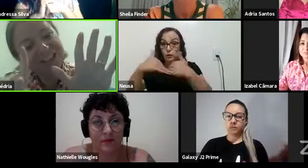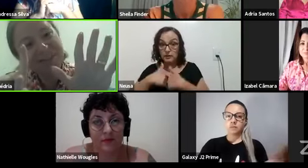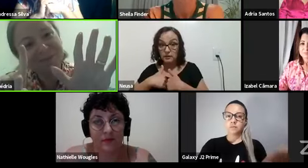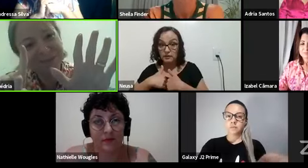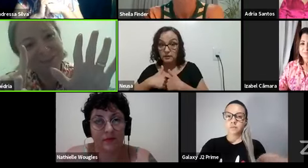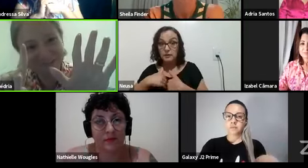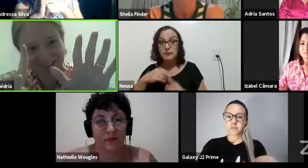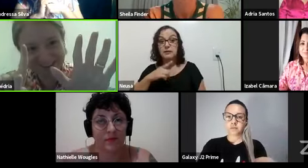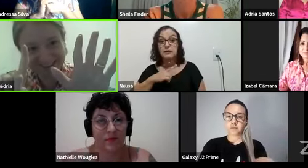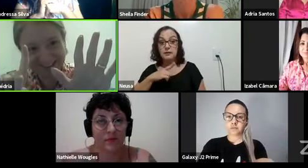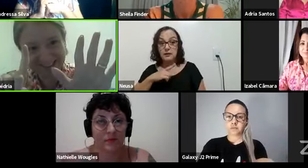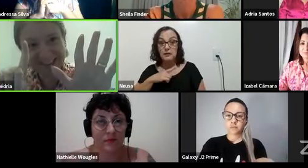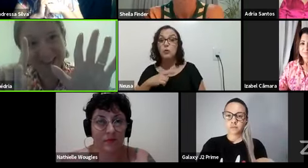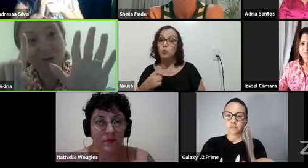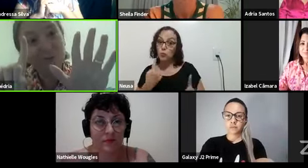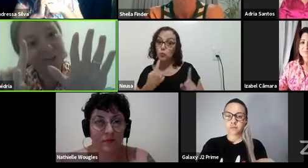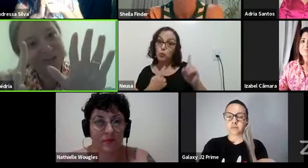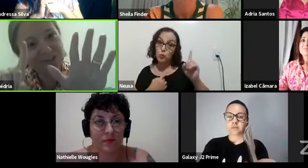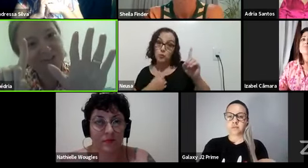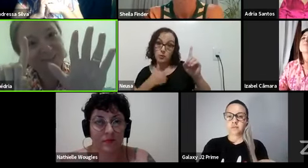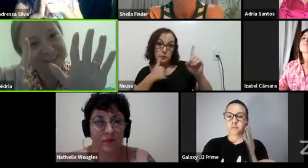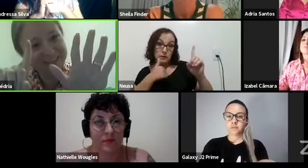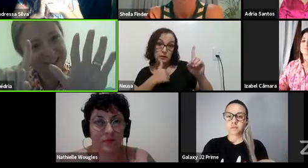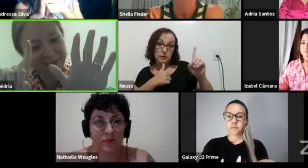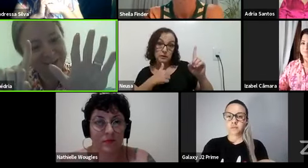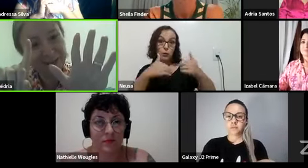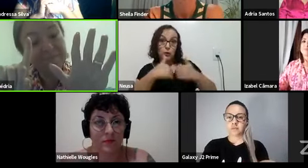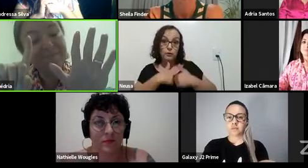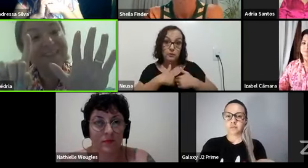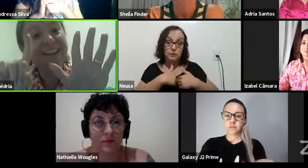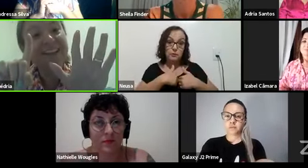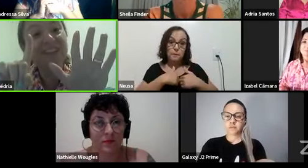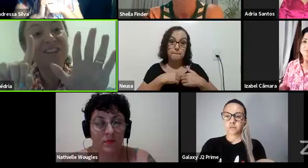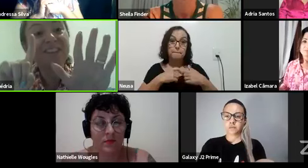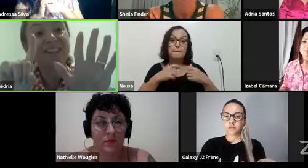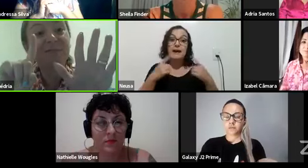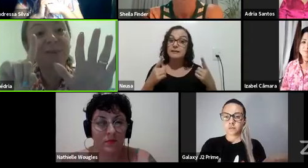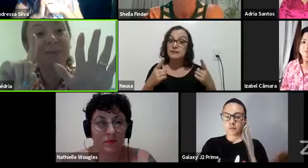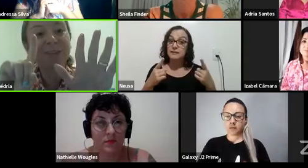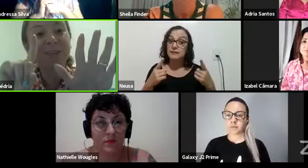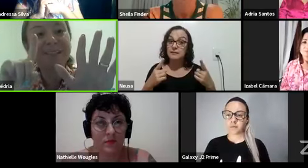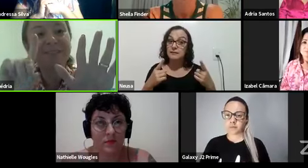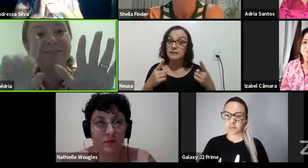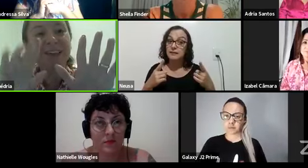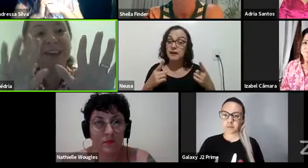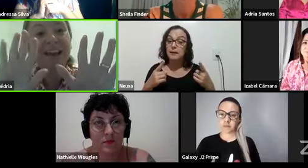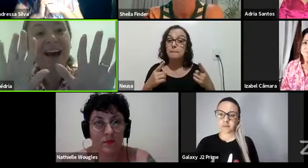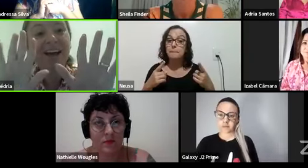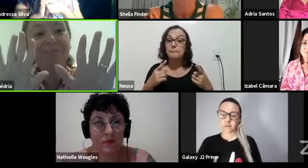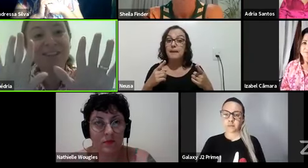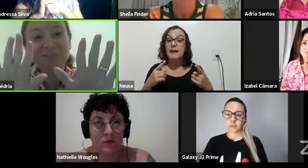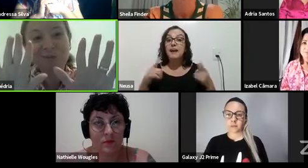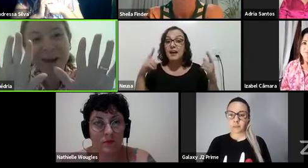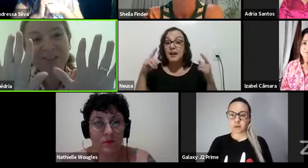provavelmente nós teremos uma menina com autismo severo, mas ainda a gente tem dificuldade de ver as